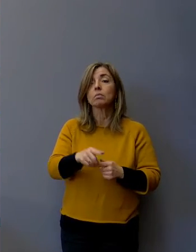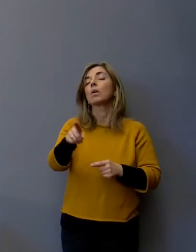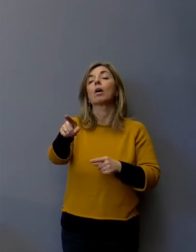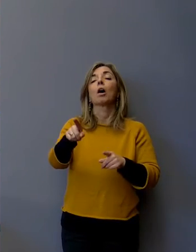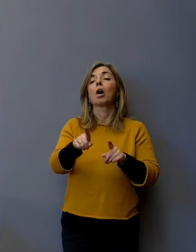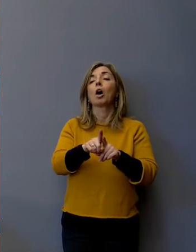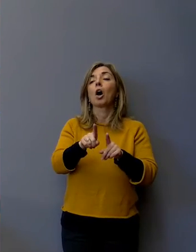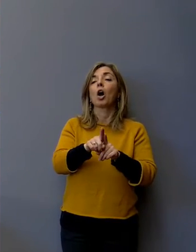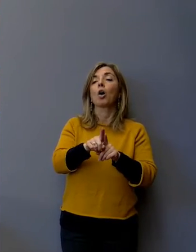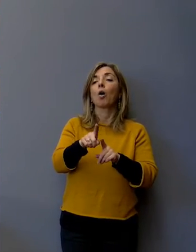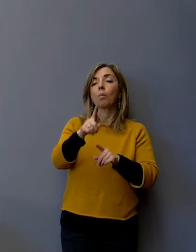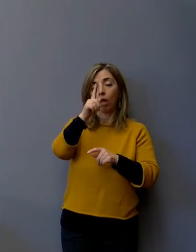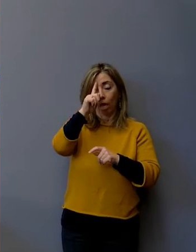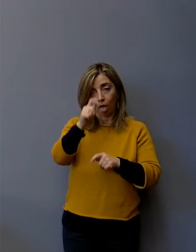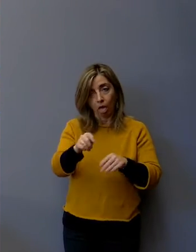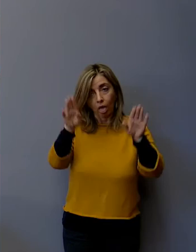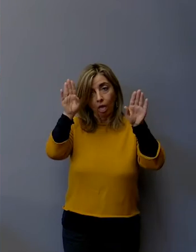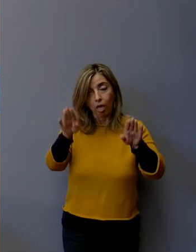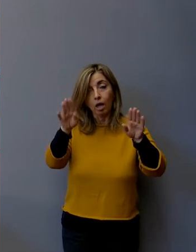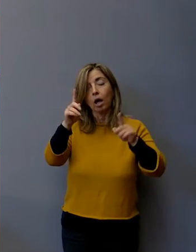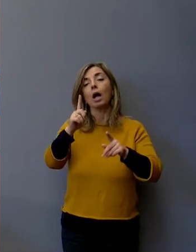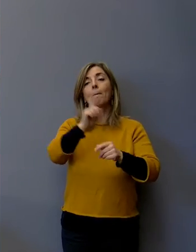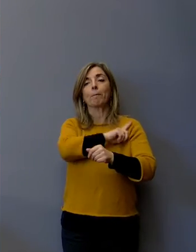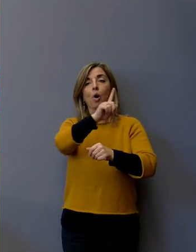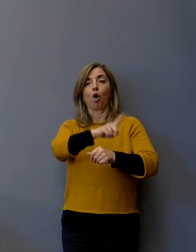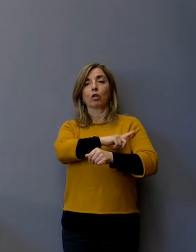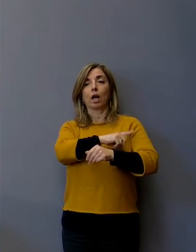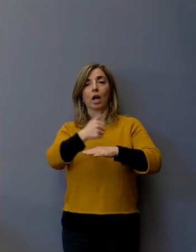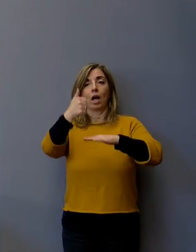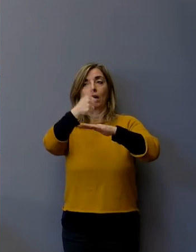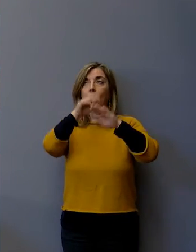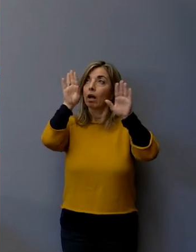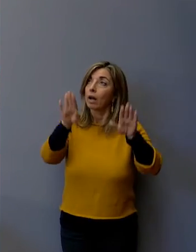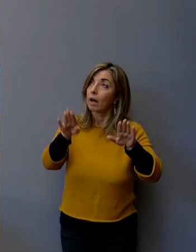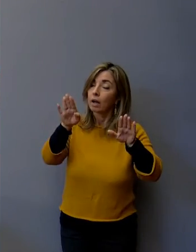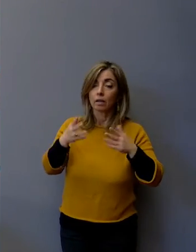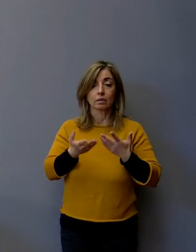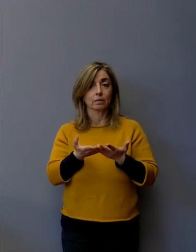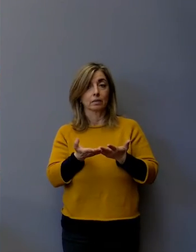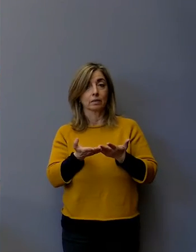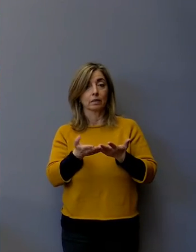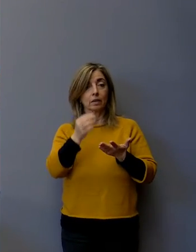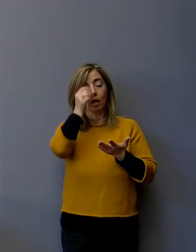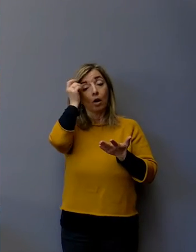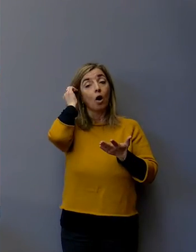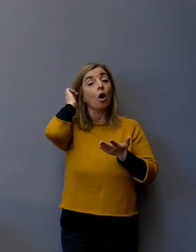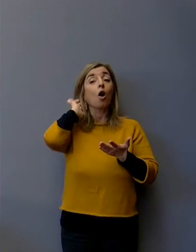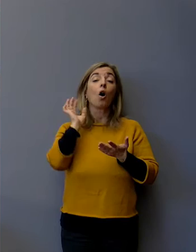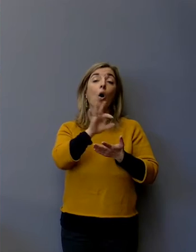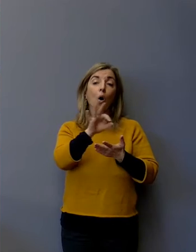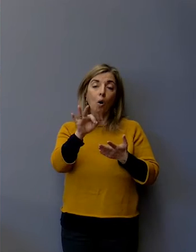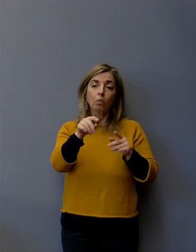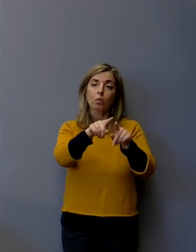del potere questo parolone oppure siete dei servi dei servitori della città